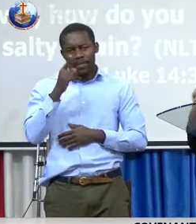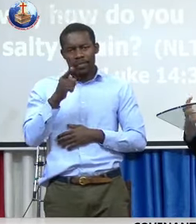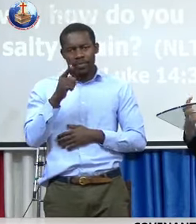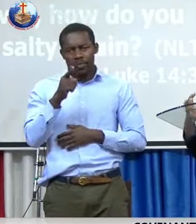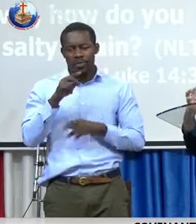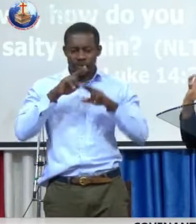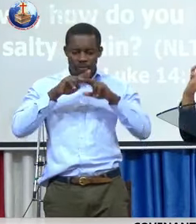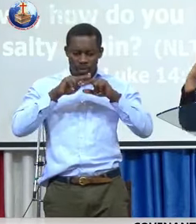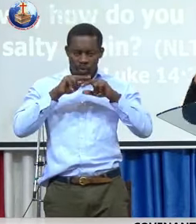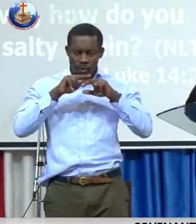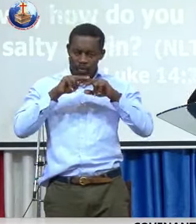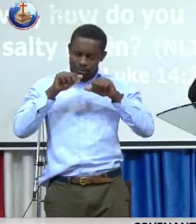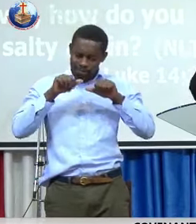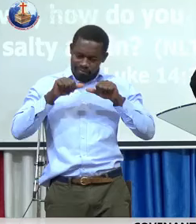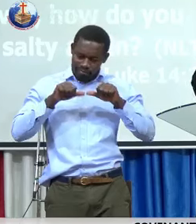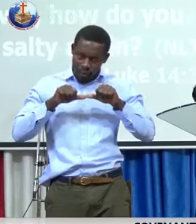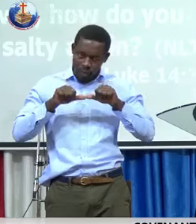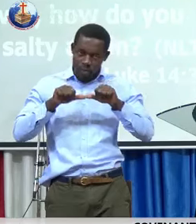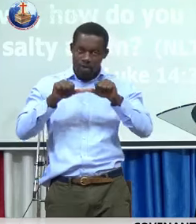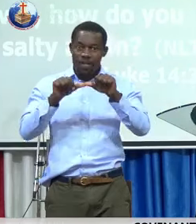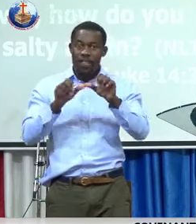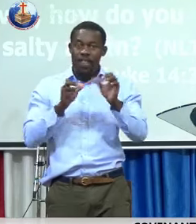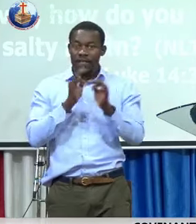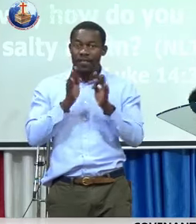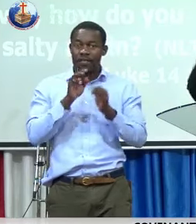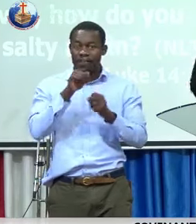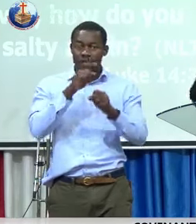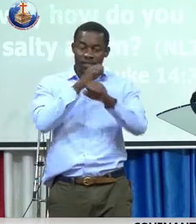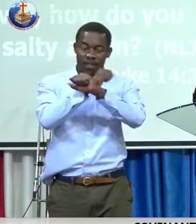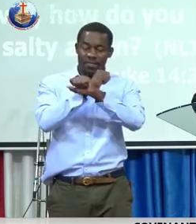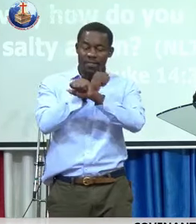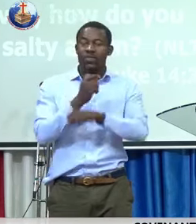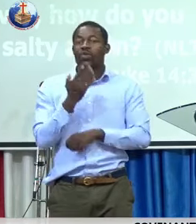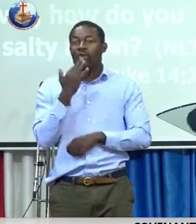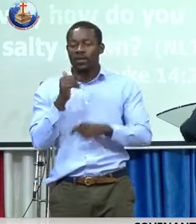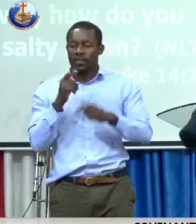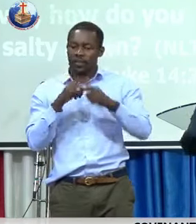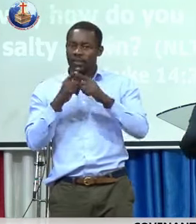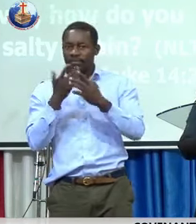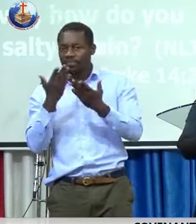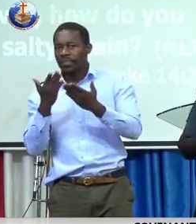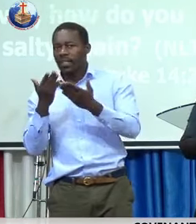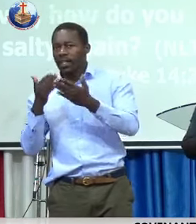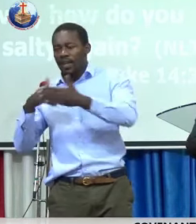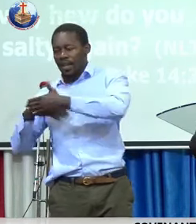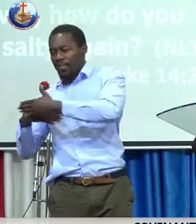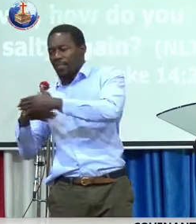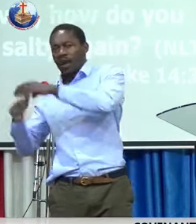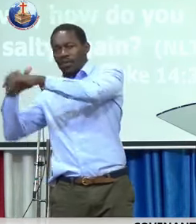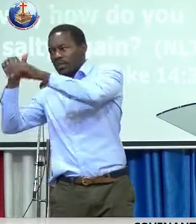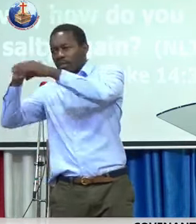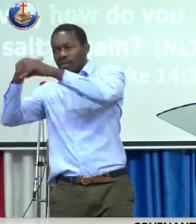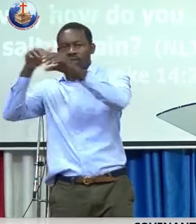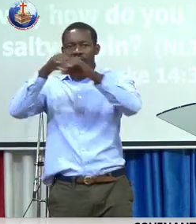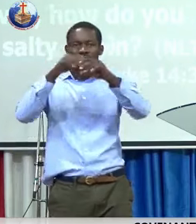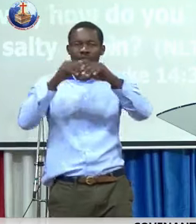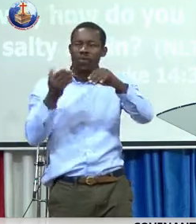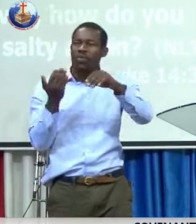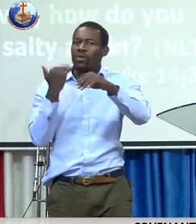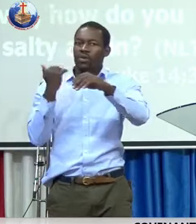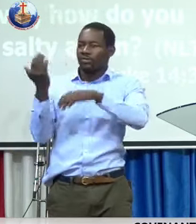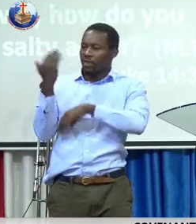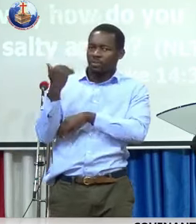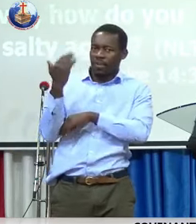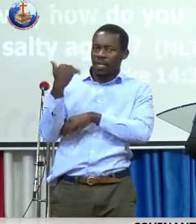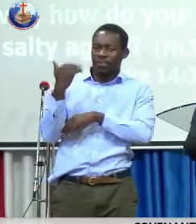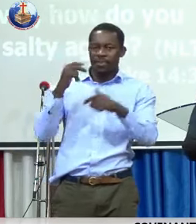Ndio mtu mwenye anataka kuokoka kikuja kukaa na sisi wanaokoka kweli kweli. Amen. So kwa hivyo tunahitaji kuhakikisha kwamba